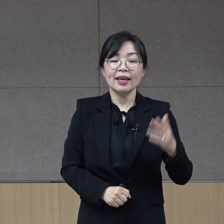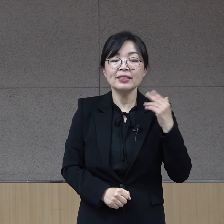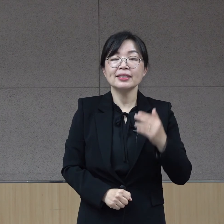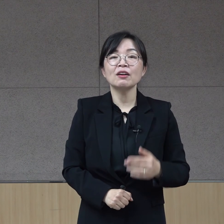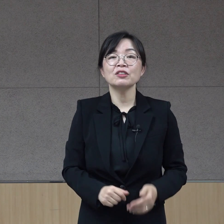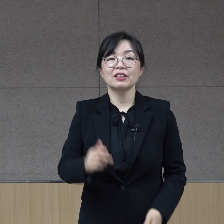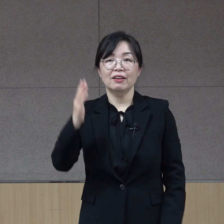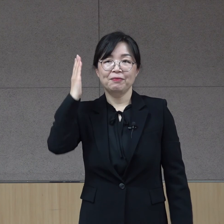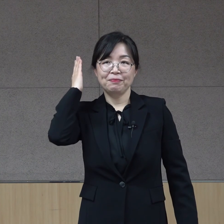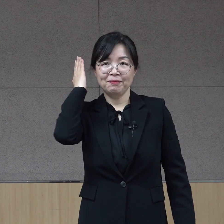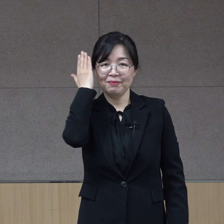깨끗이 닦았어요.